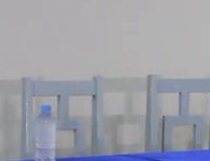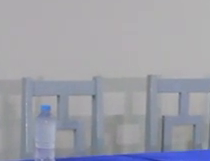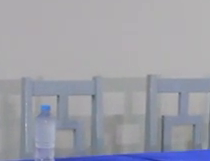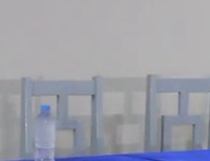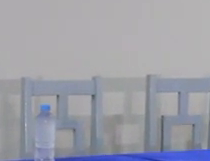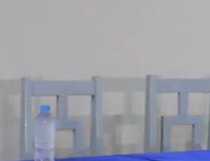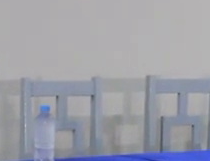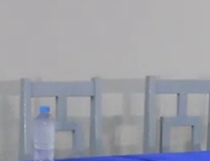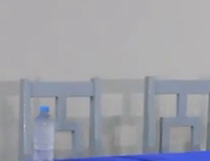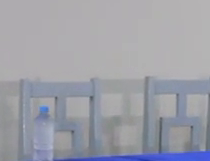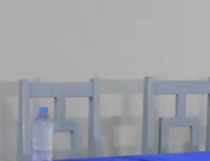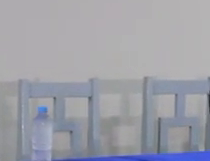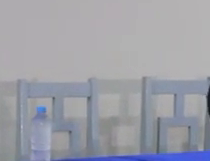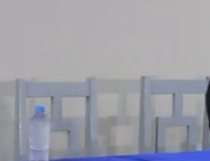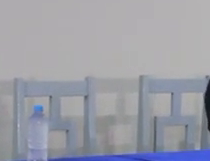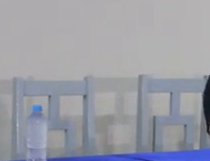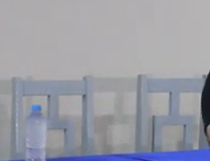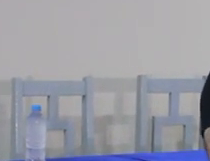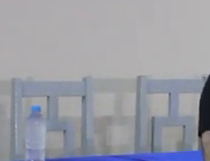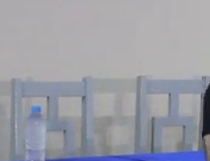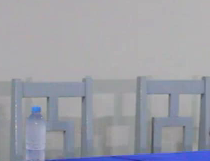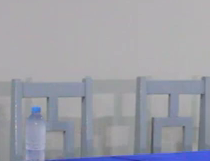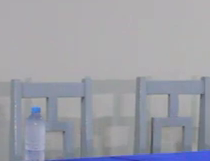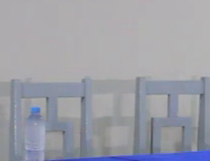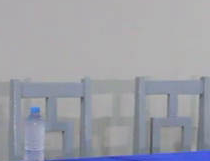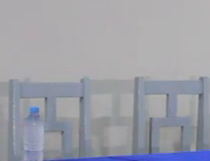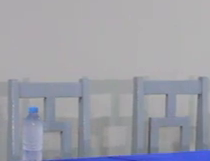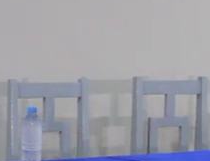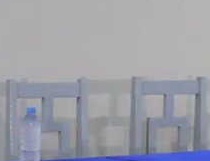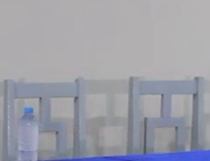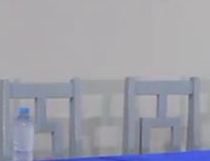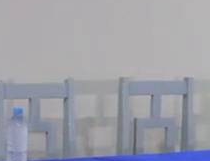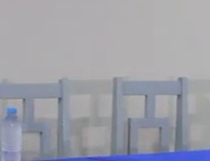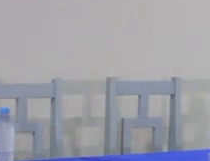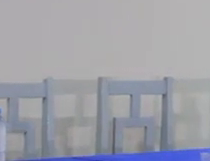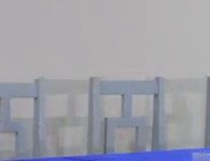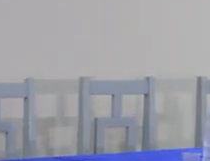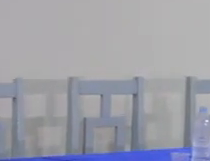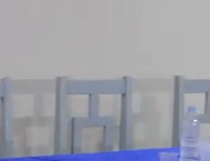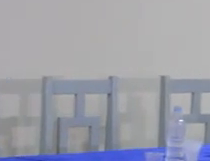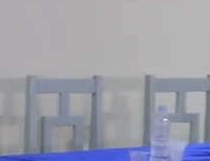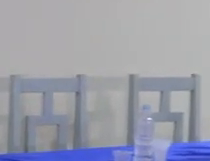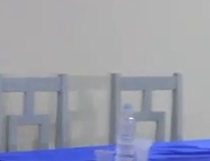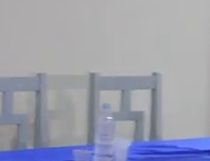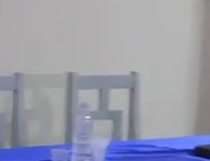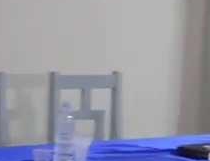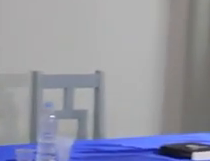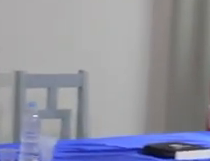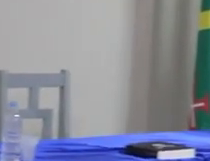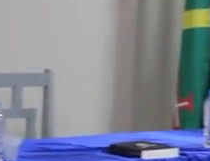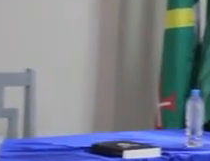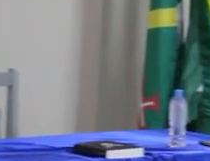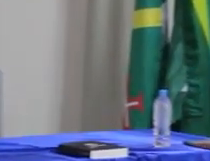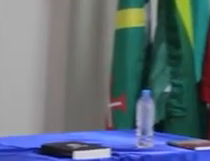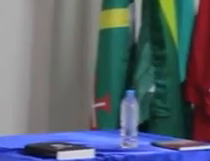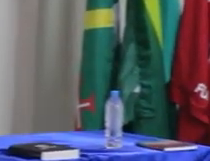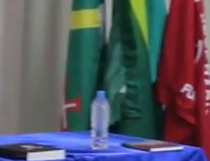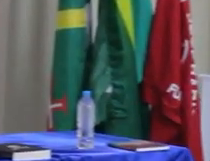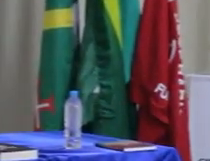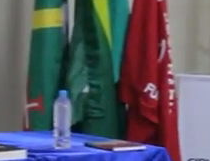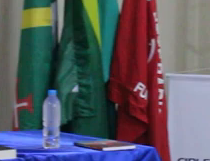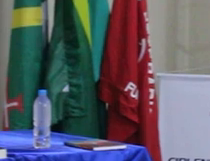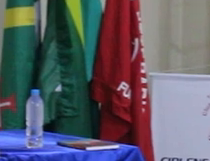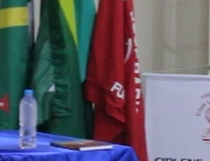que ia ser uma coisa assim, uma virada na novela. E eu cheguei, voltando do Rio de Janeiro, para